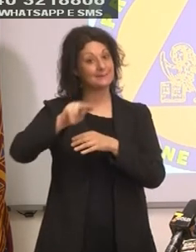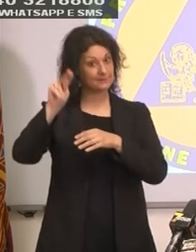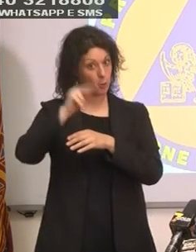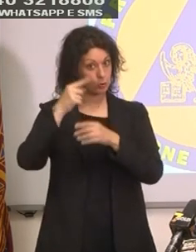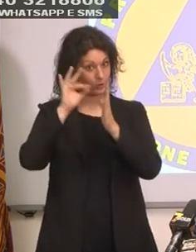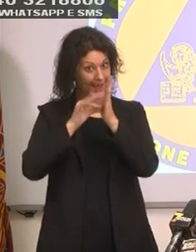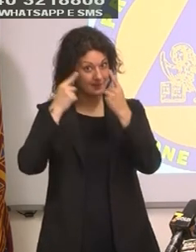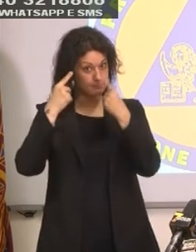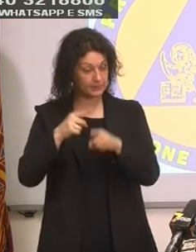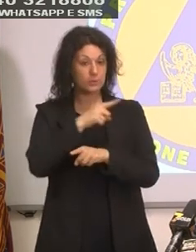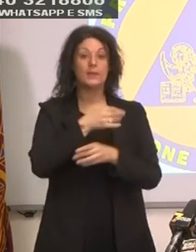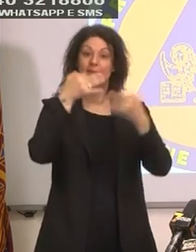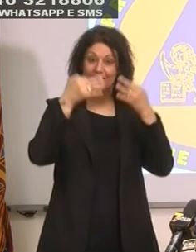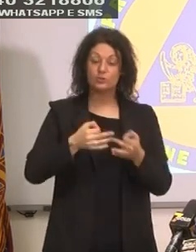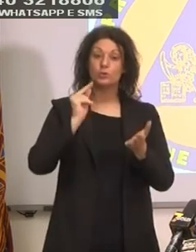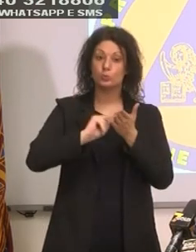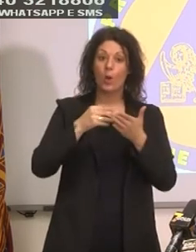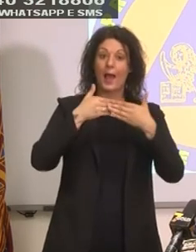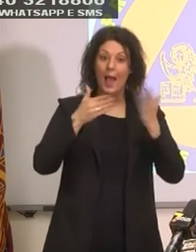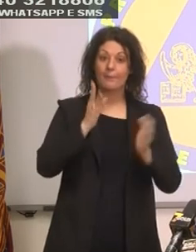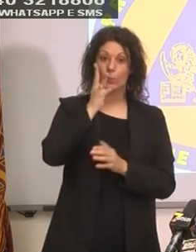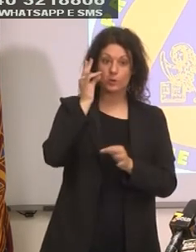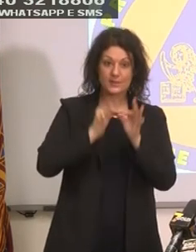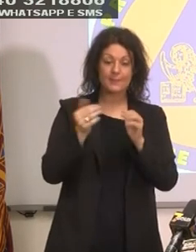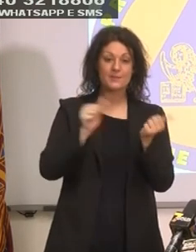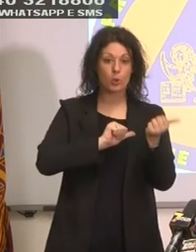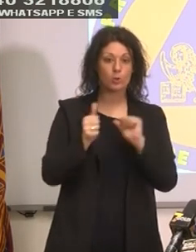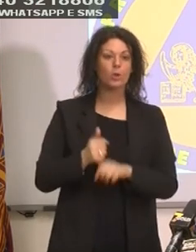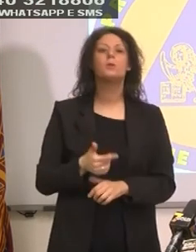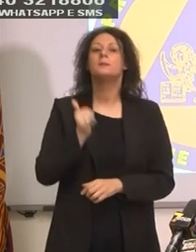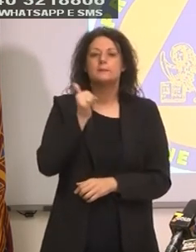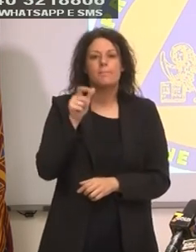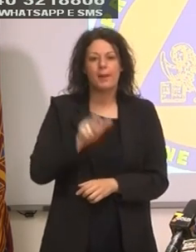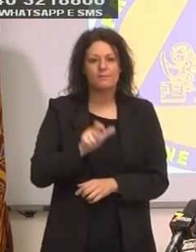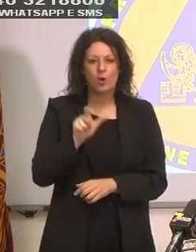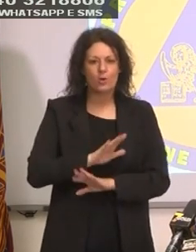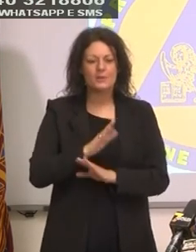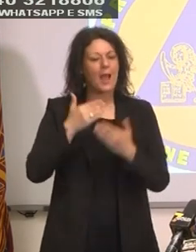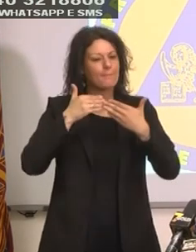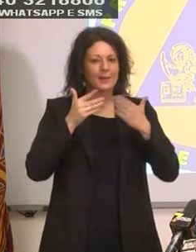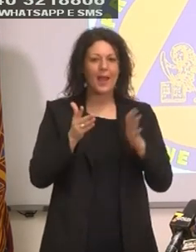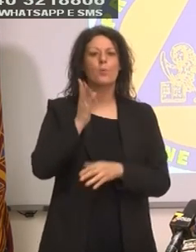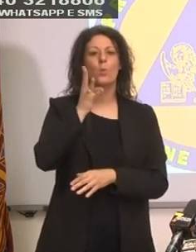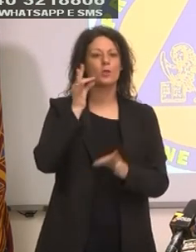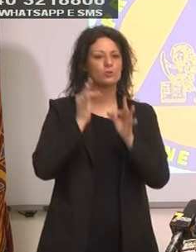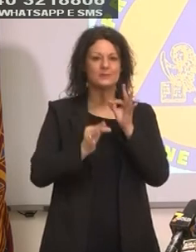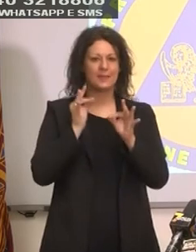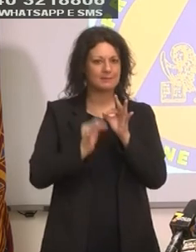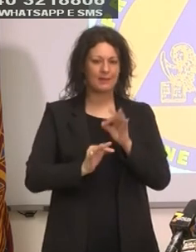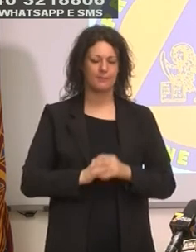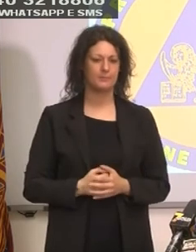sì, assolutamente, non abbiamo alternative. Di aprile al 14. Quindi